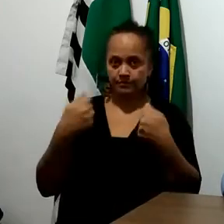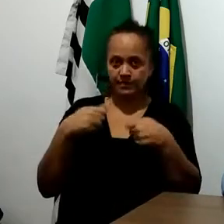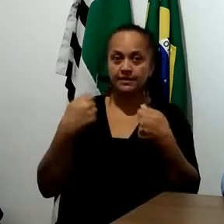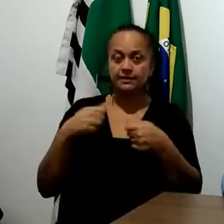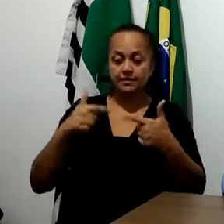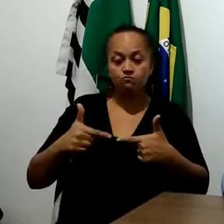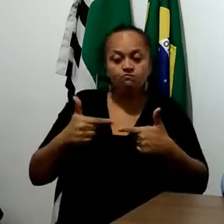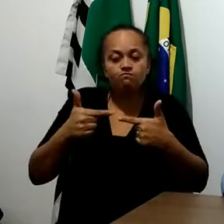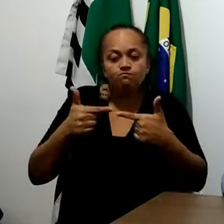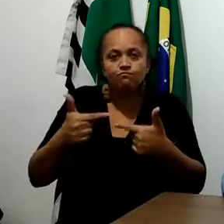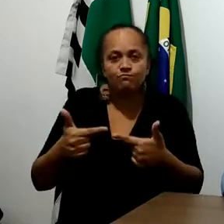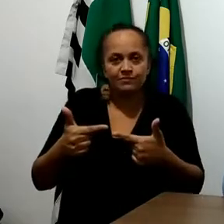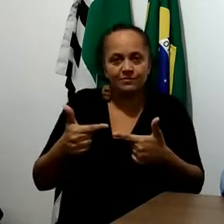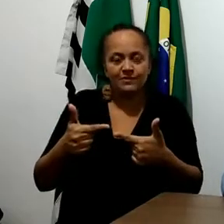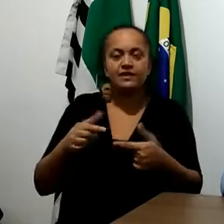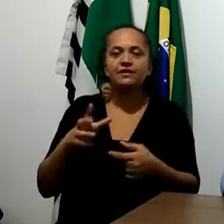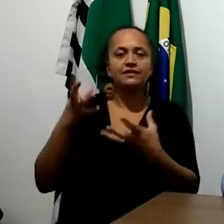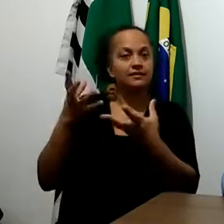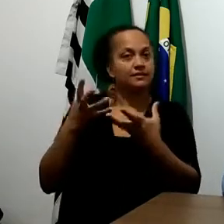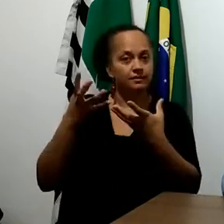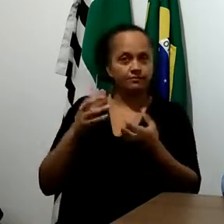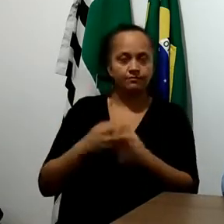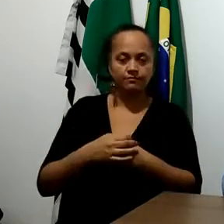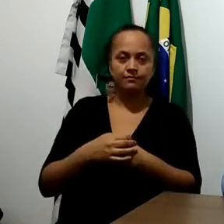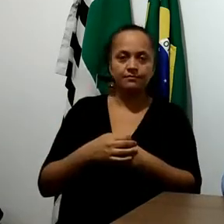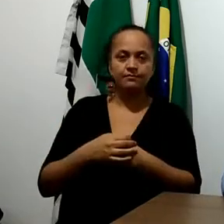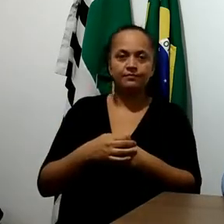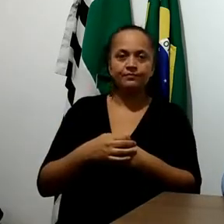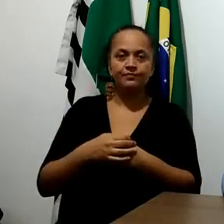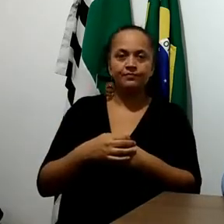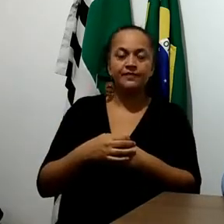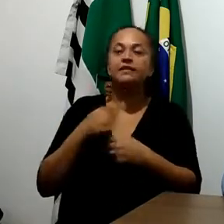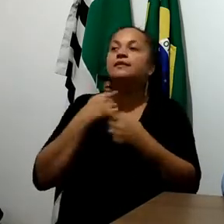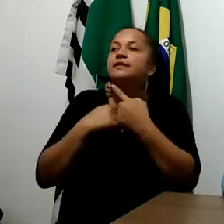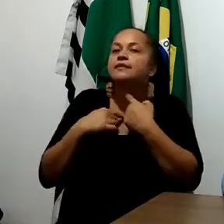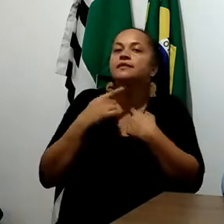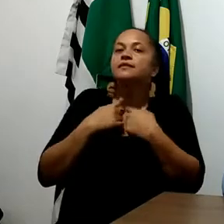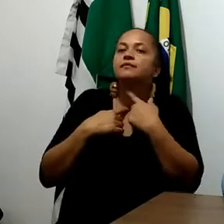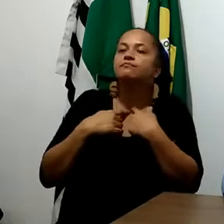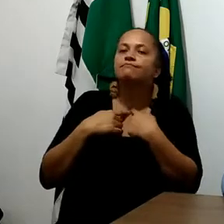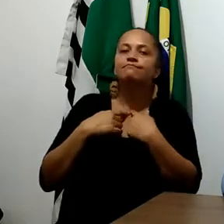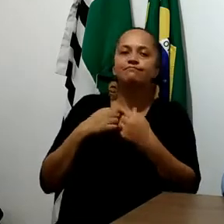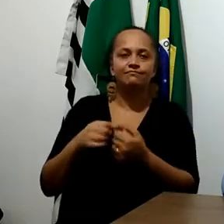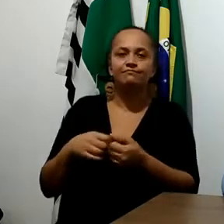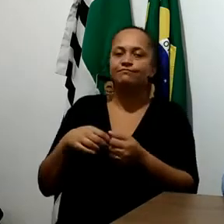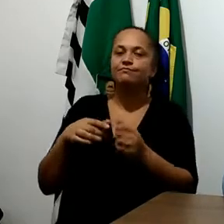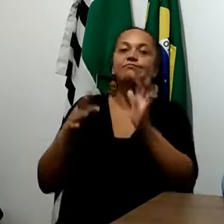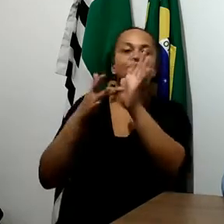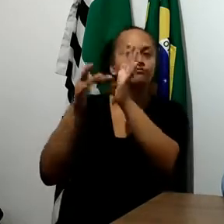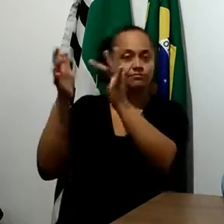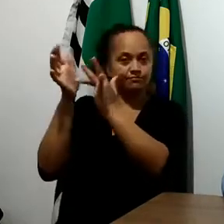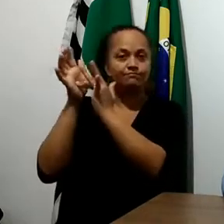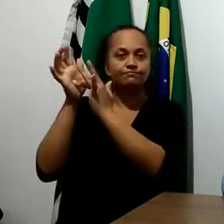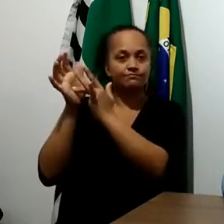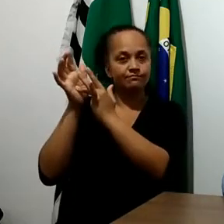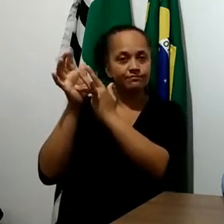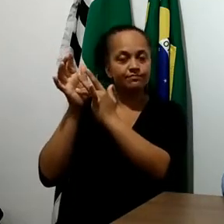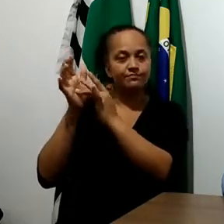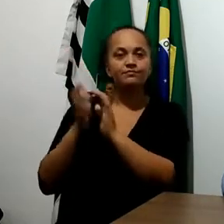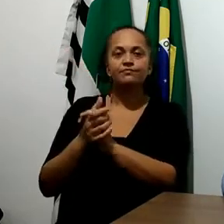proposta, olhando firmemente para o autor e consumador da fé,